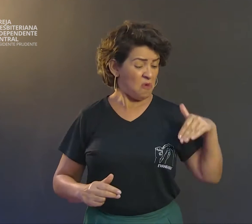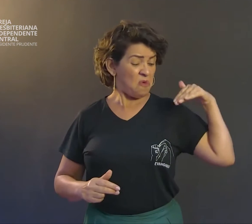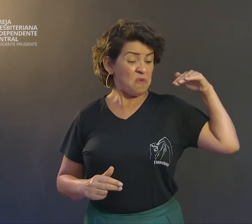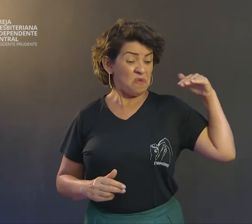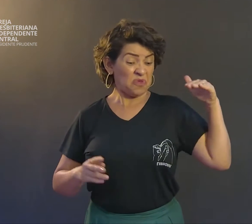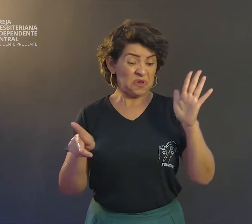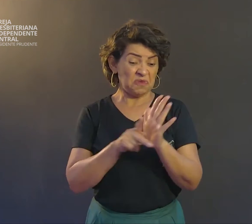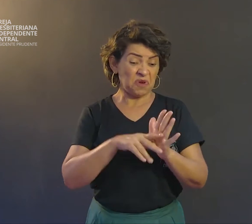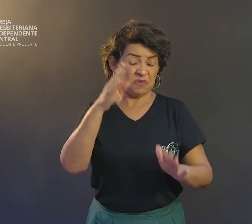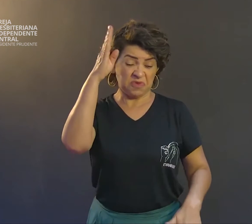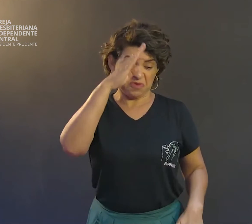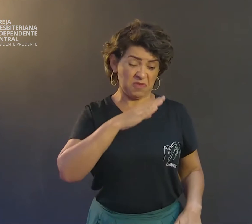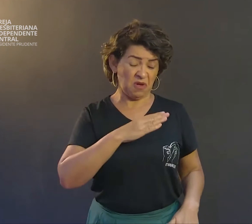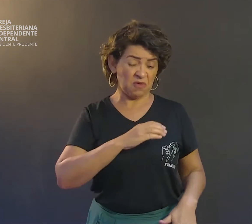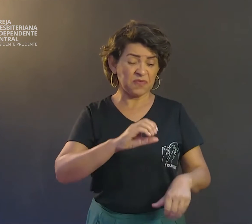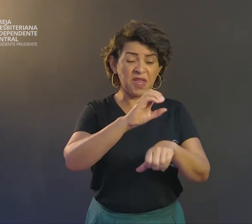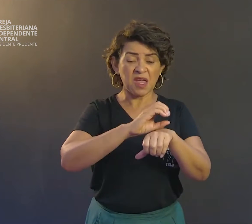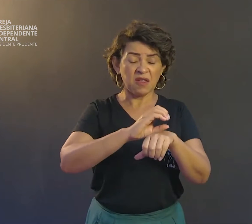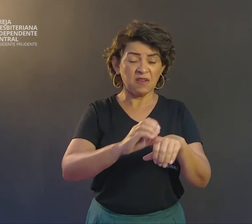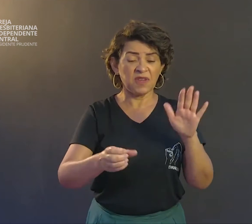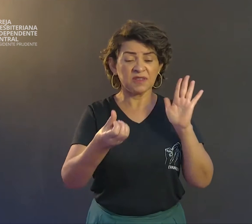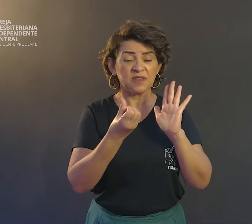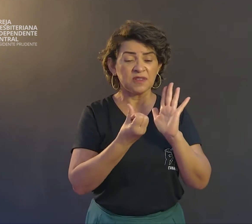6:12. Mas o que significa potestade?